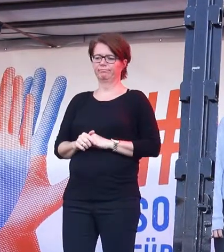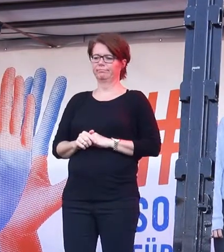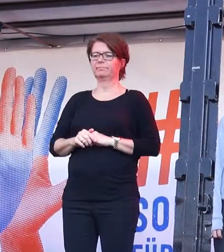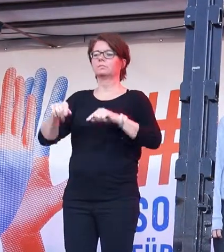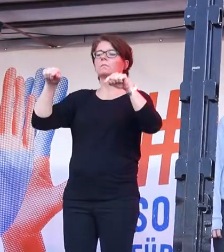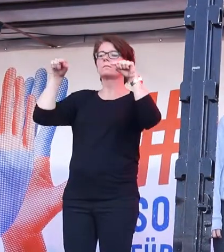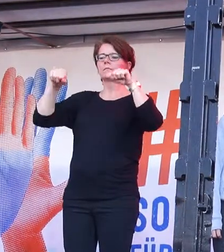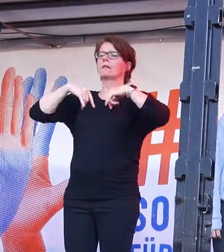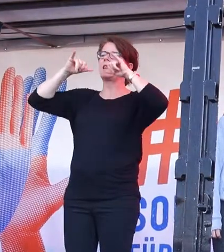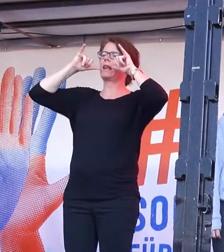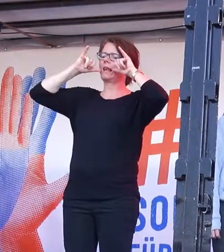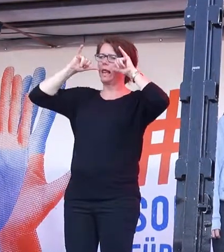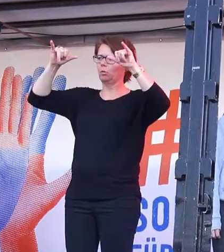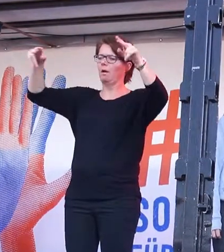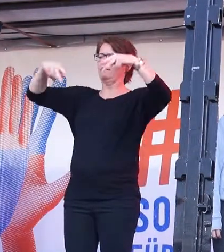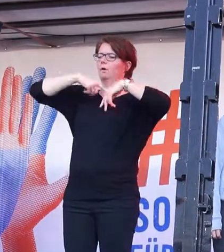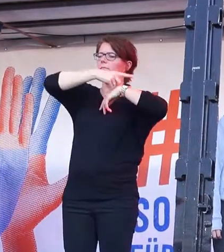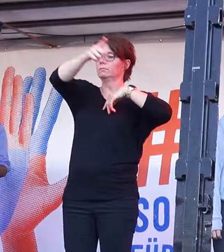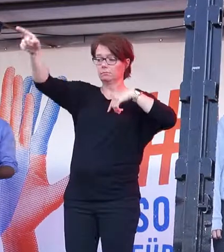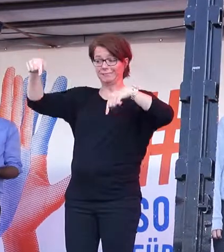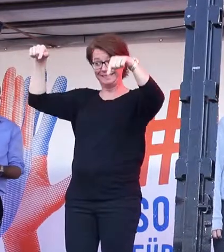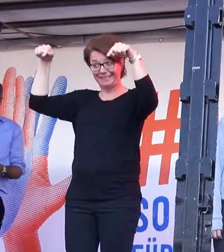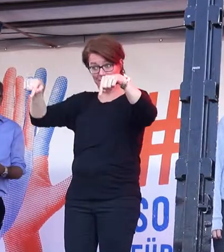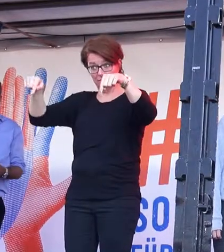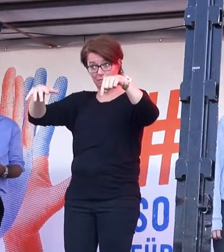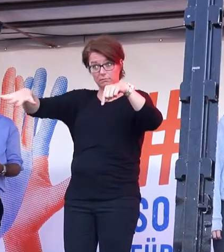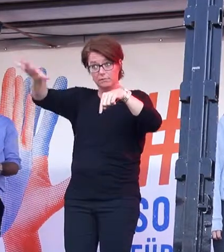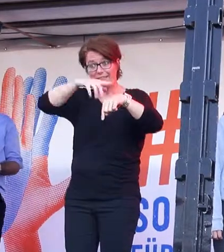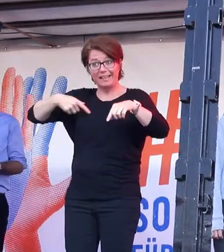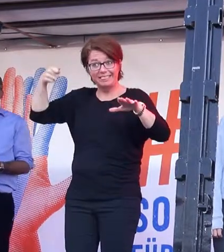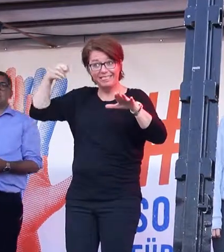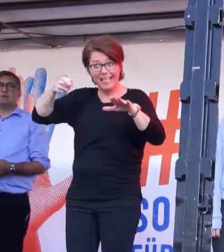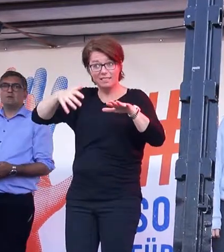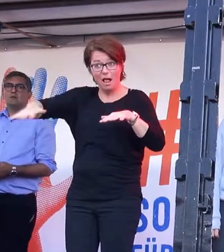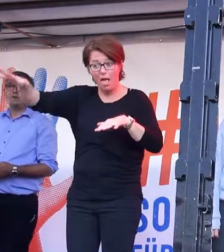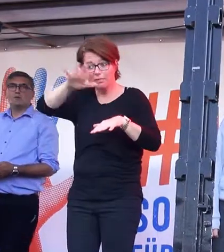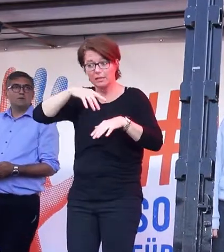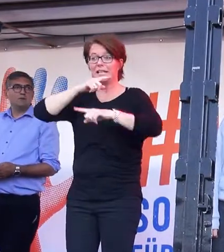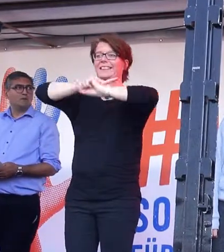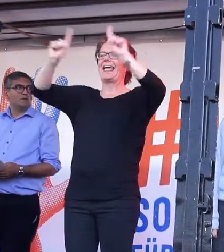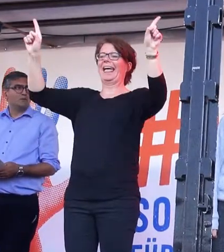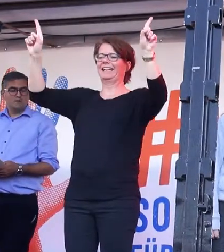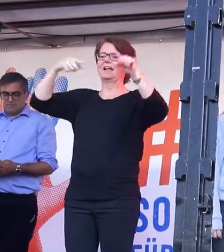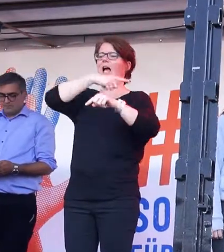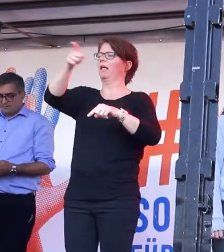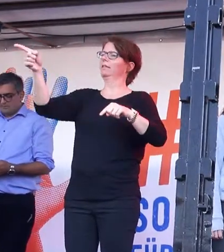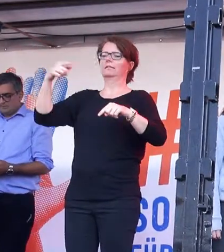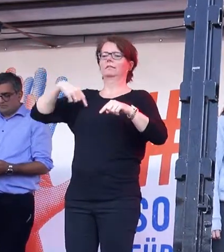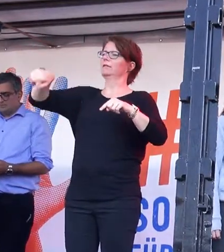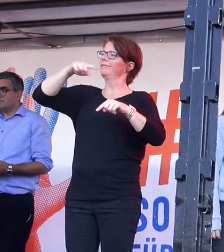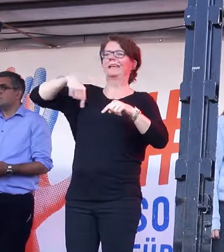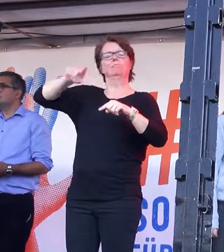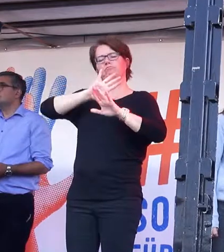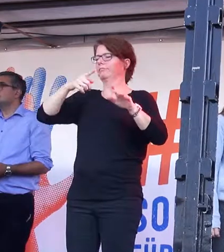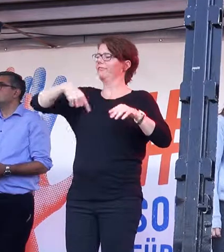lauter, klar und deutlich. Ist das Land der Täter? Nein, das ist unser Land. Okay, das